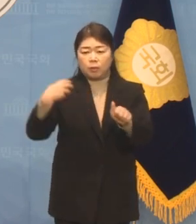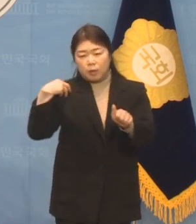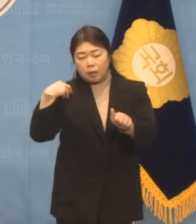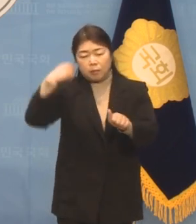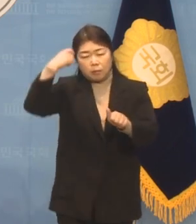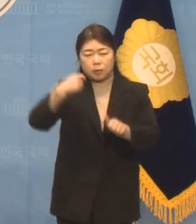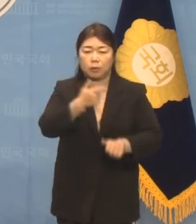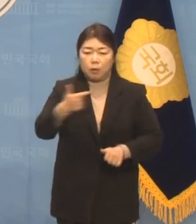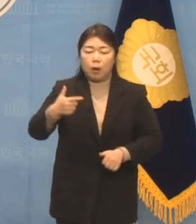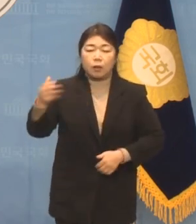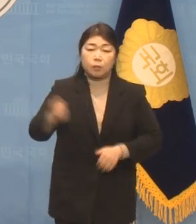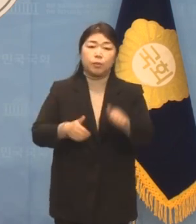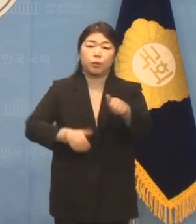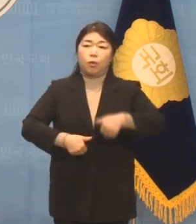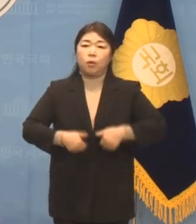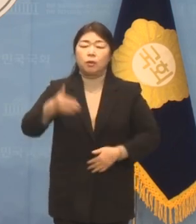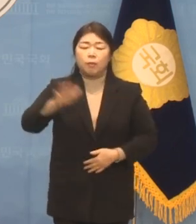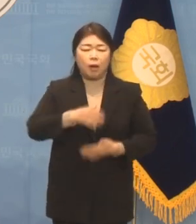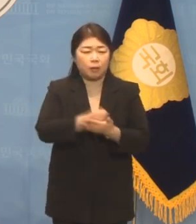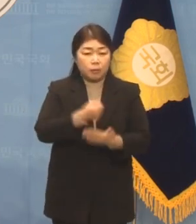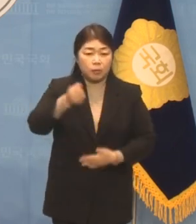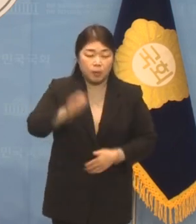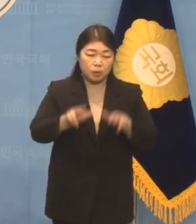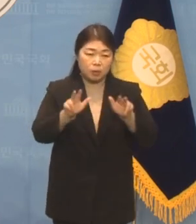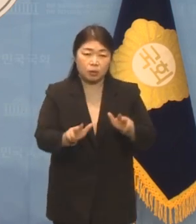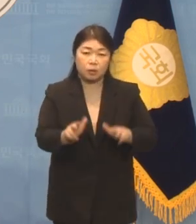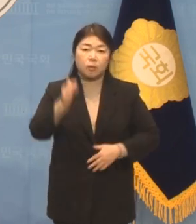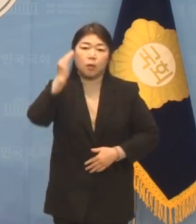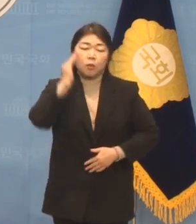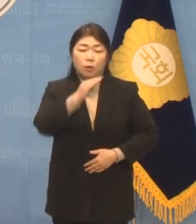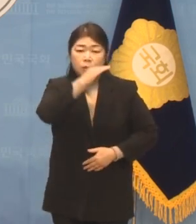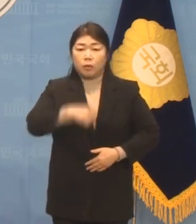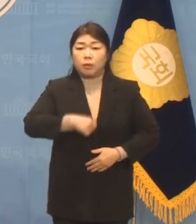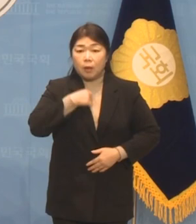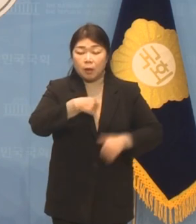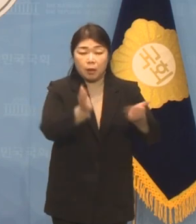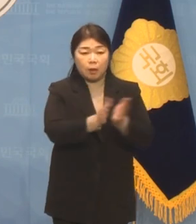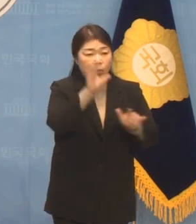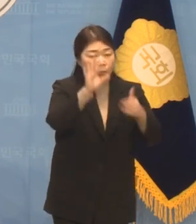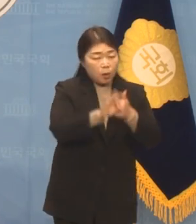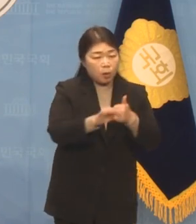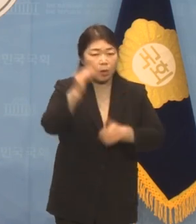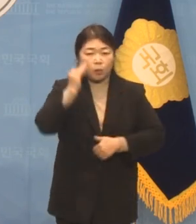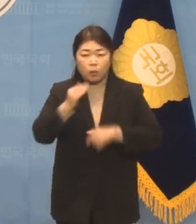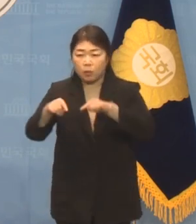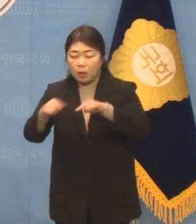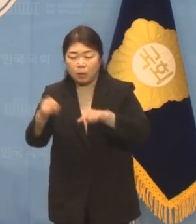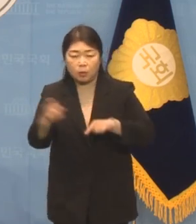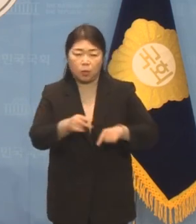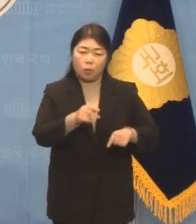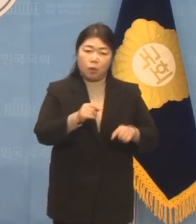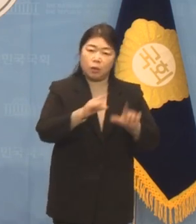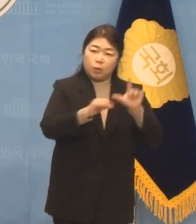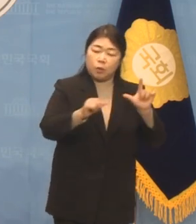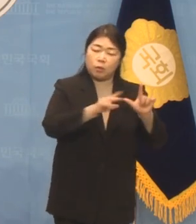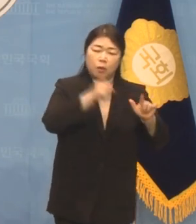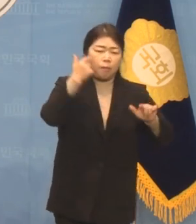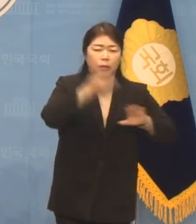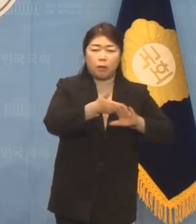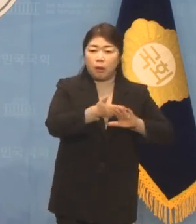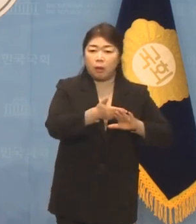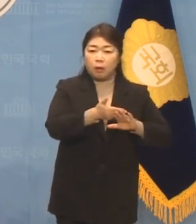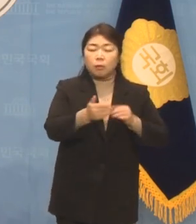응답해야 합니다. 그러나 안타깝게도 현재 녹색정의당은 녹색당 지도부와 일부 의원들의 반대로 책임 있는